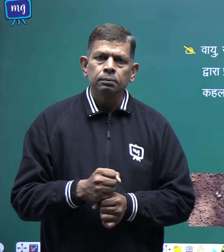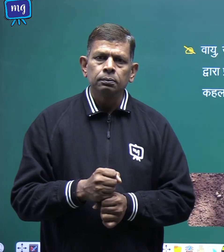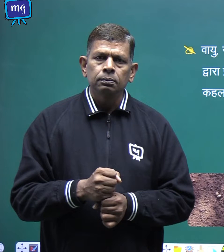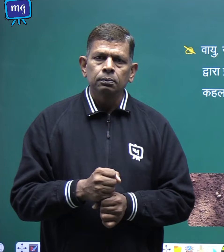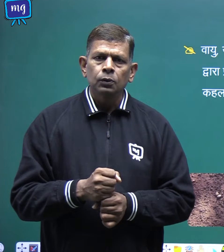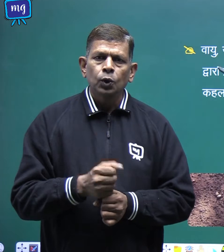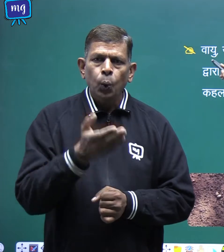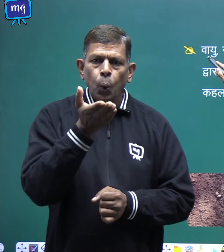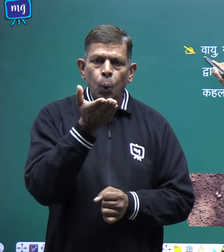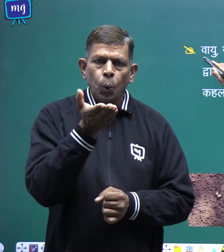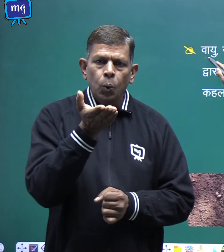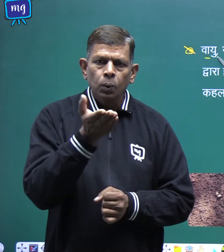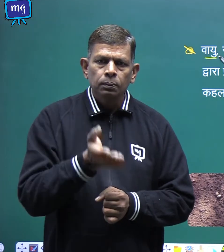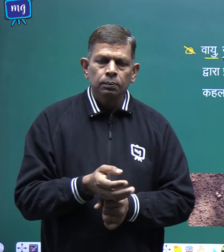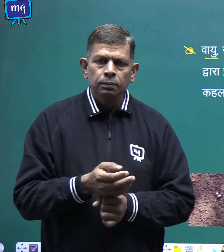वायु,